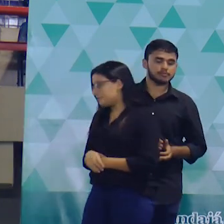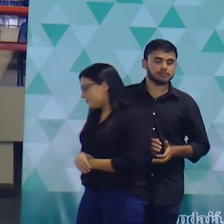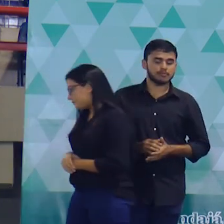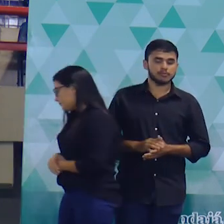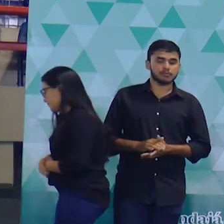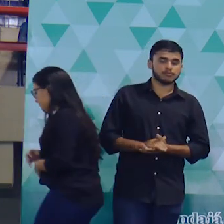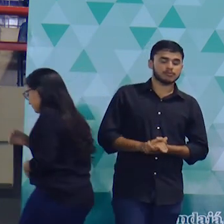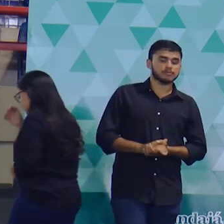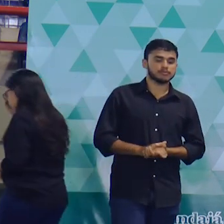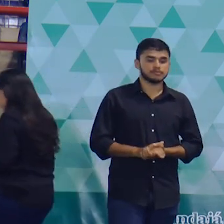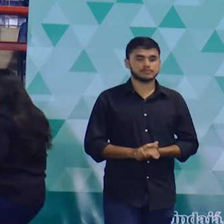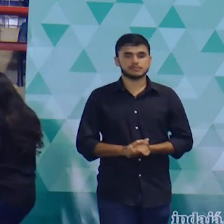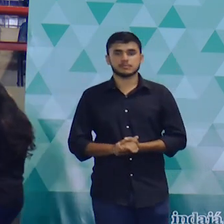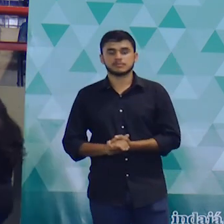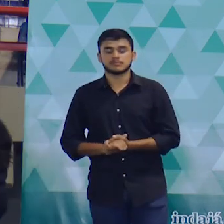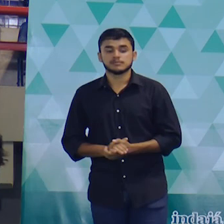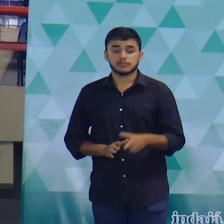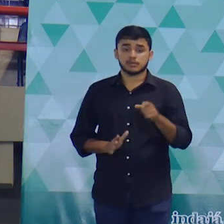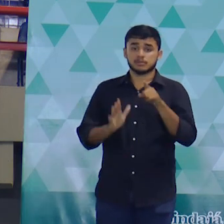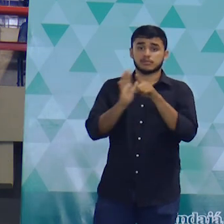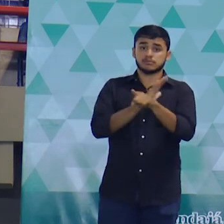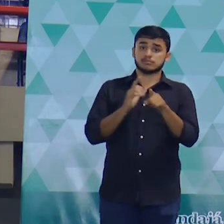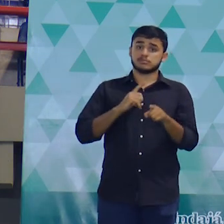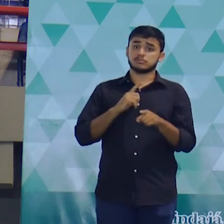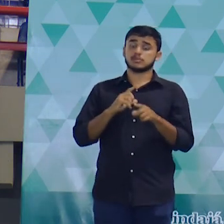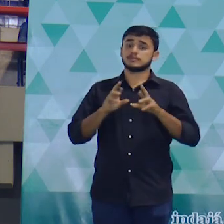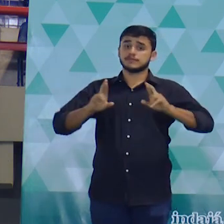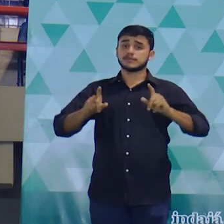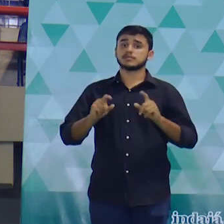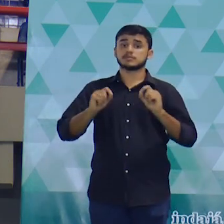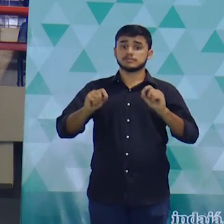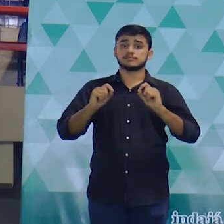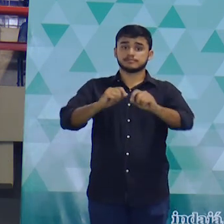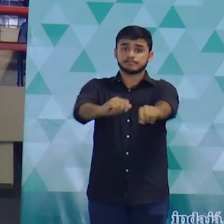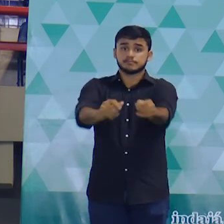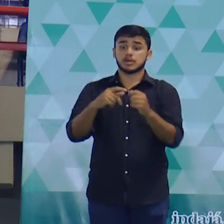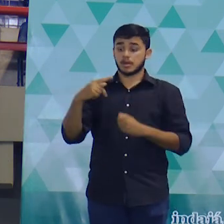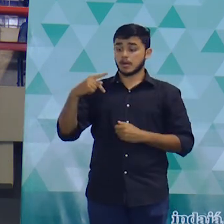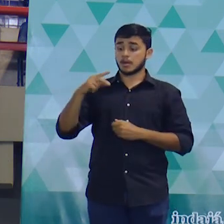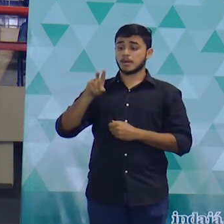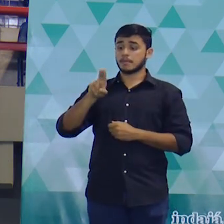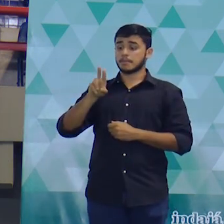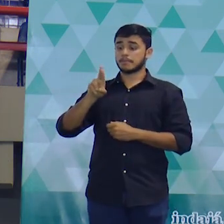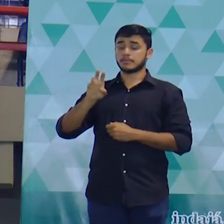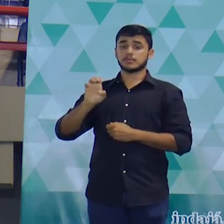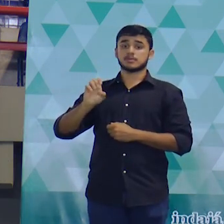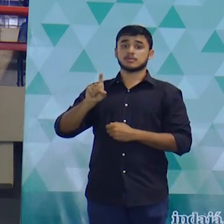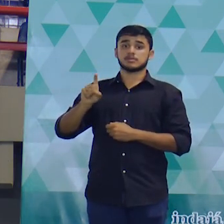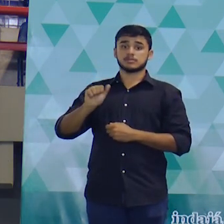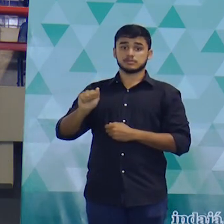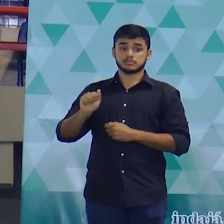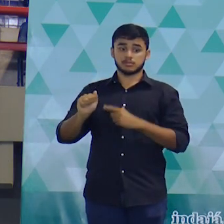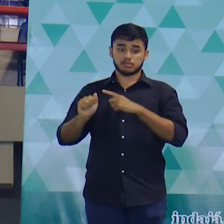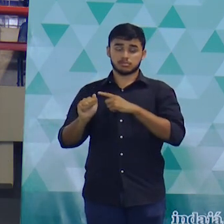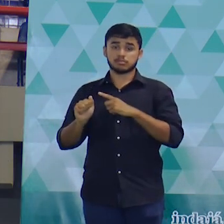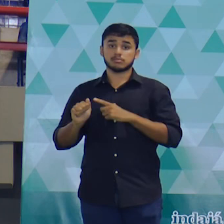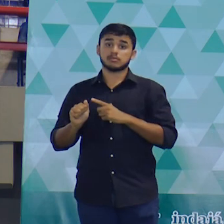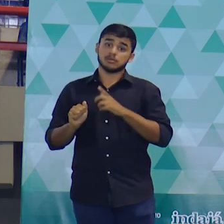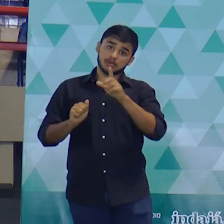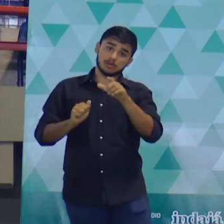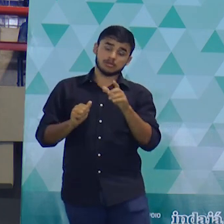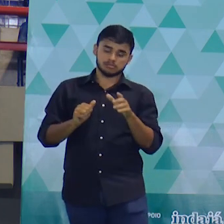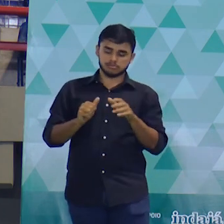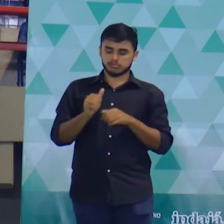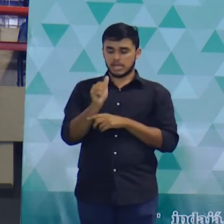Essa questão envolveu, portanto, 2 situações especiais. Pureza menor, o reagente não era